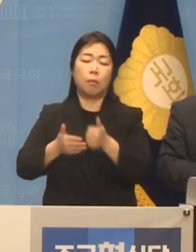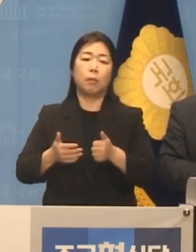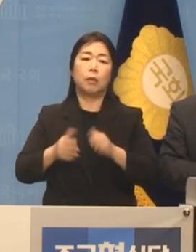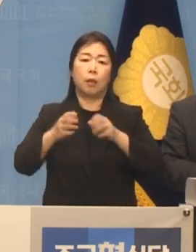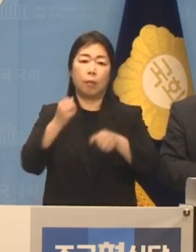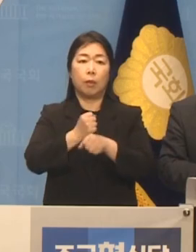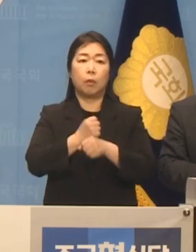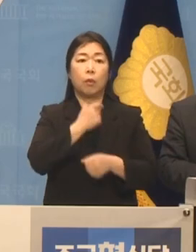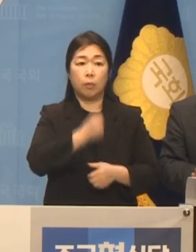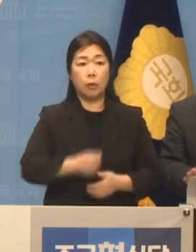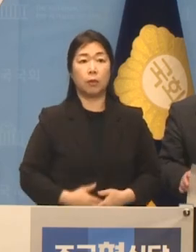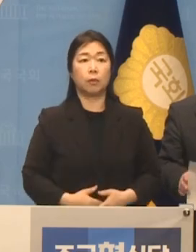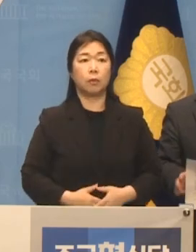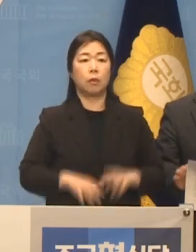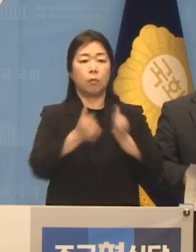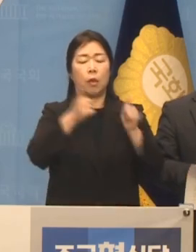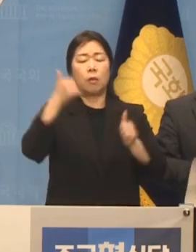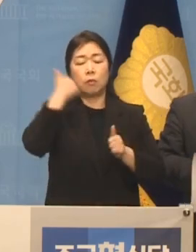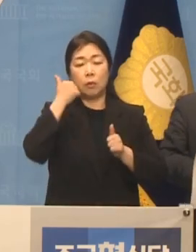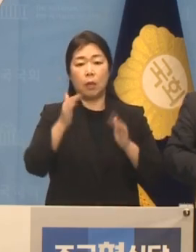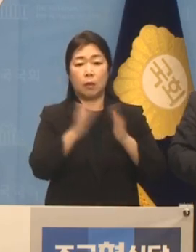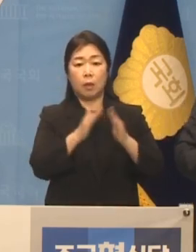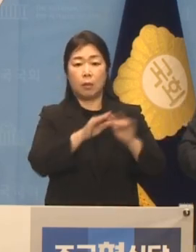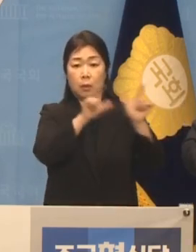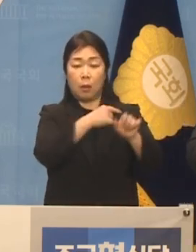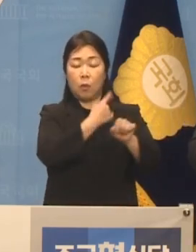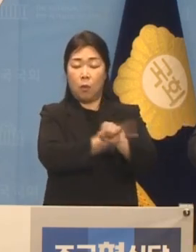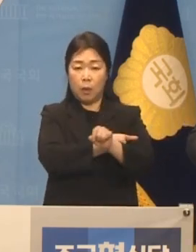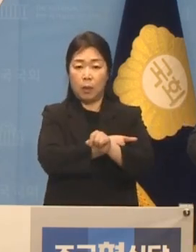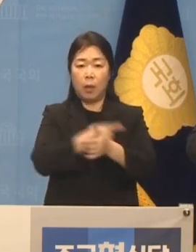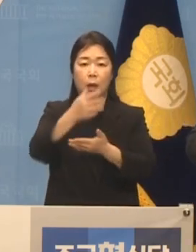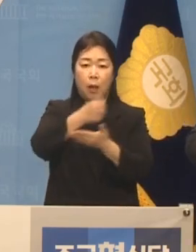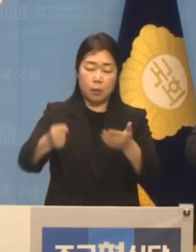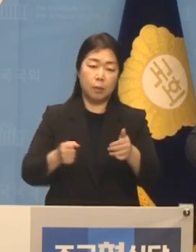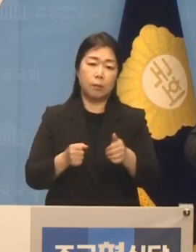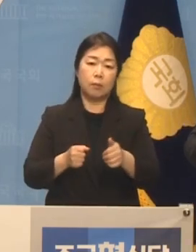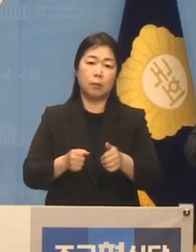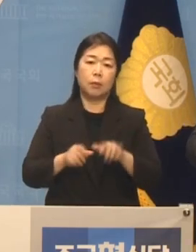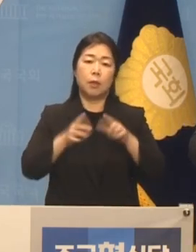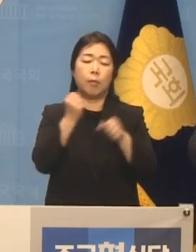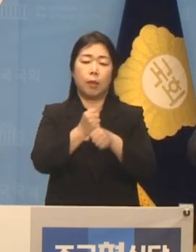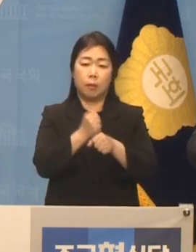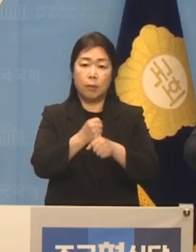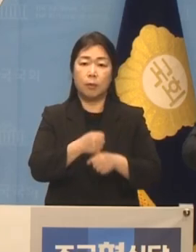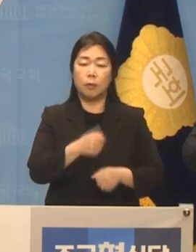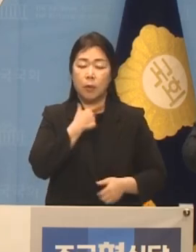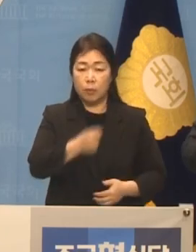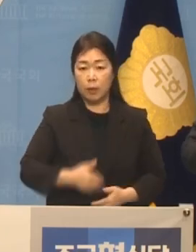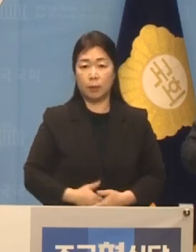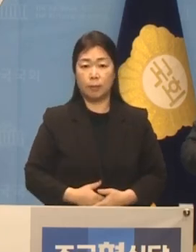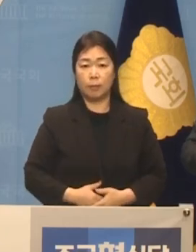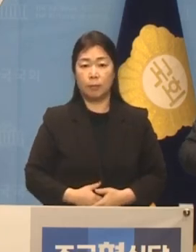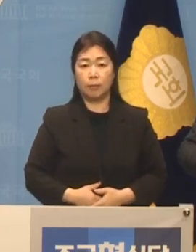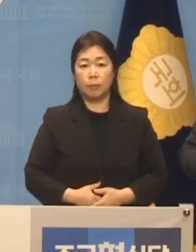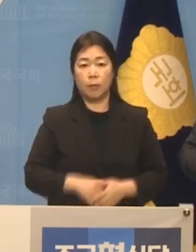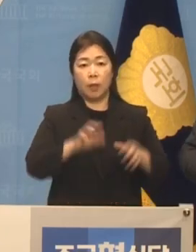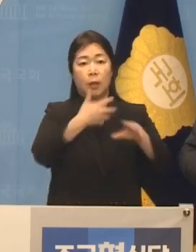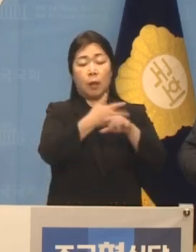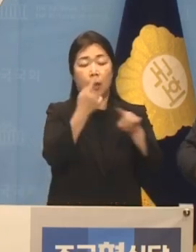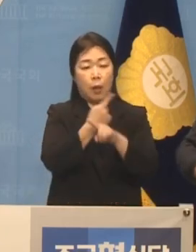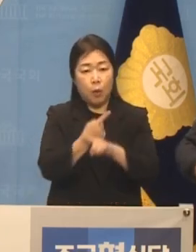권리를 누리는 나라를 만들겠습니다. 개혁은 준비된 사람이 할 수 있습니다. 두 가지 준비가 필요한데